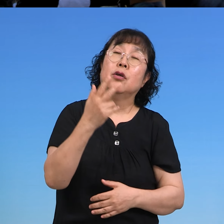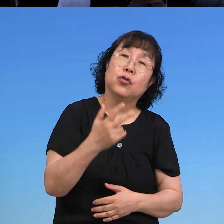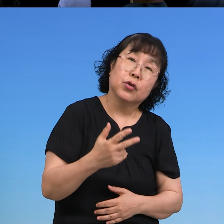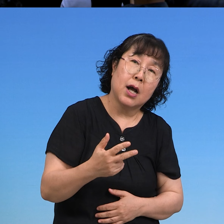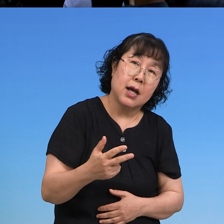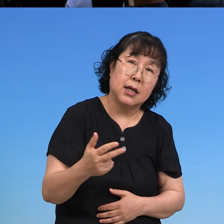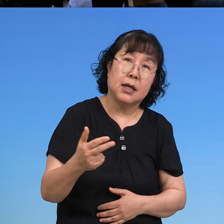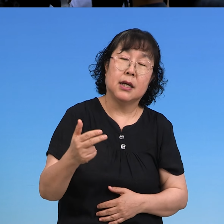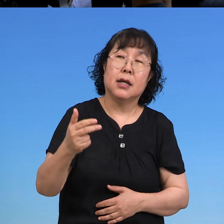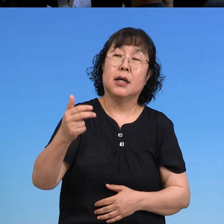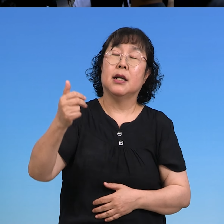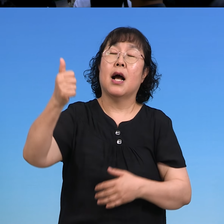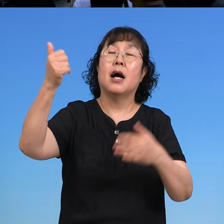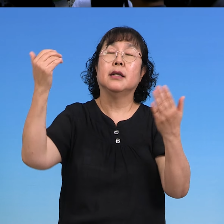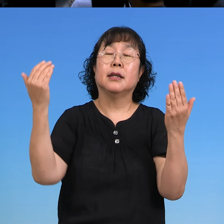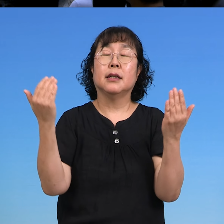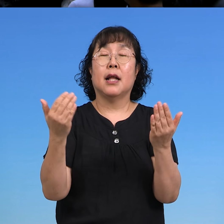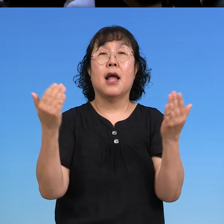주가 일하시네.